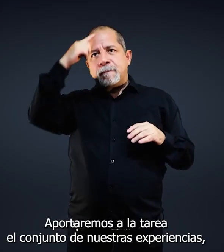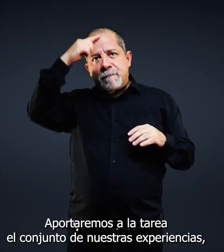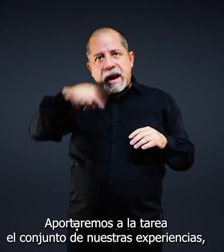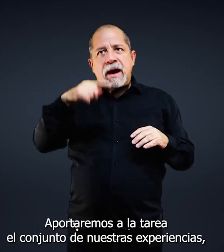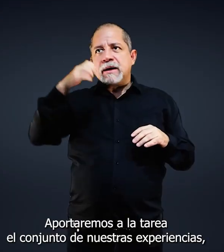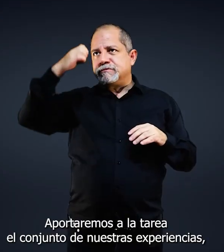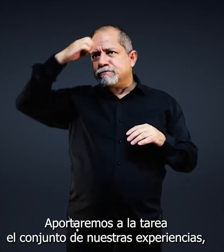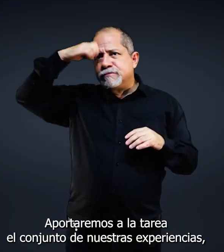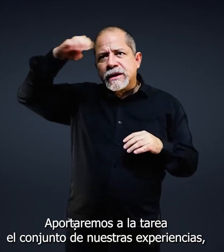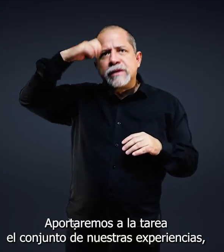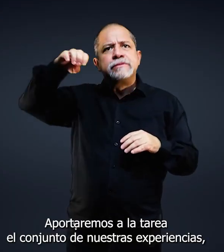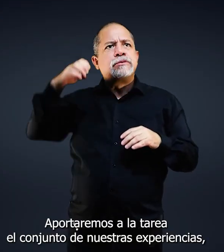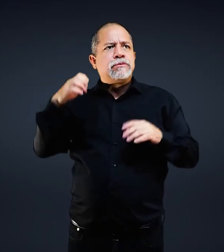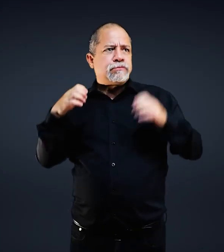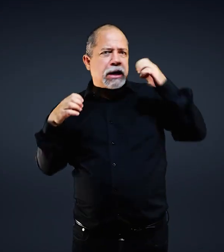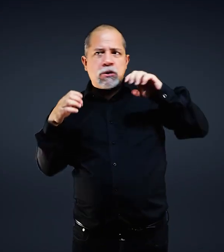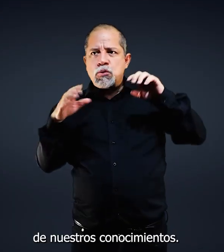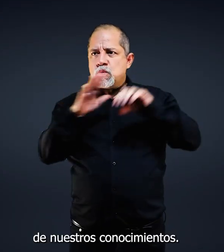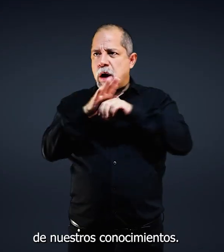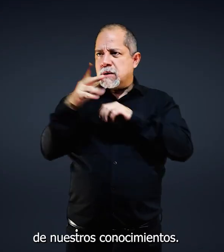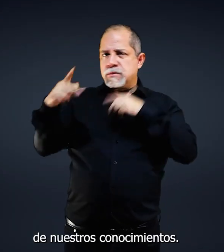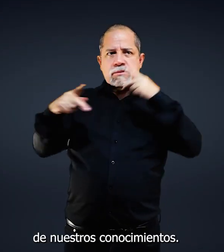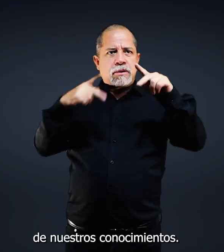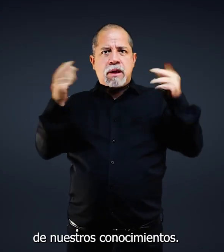de nuestras experiencias, de nuestros conocimientos.